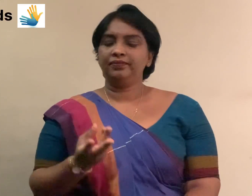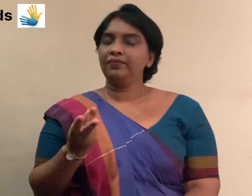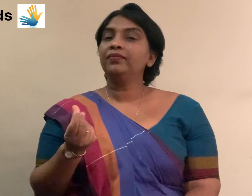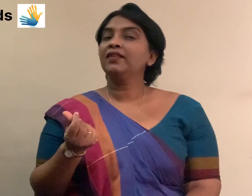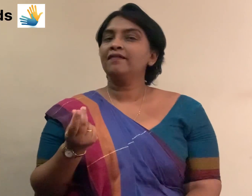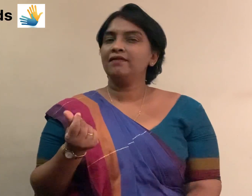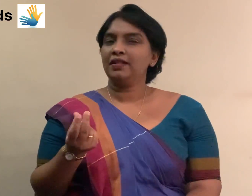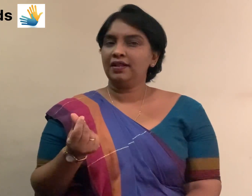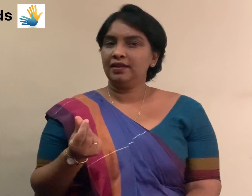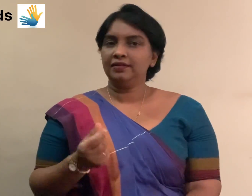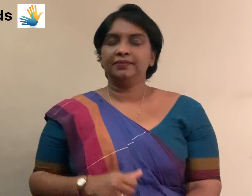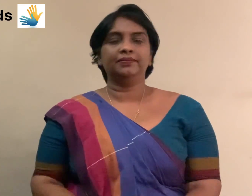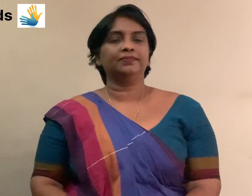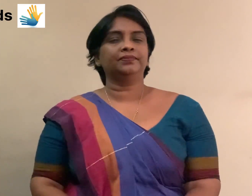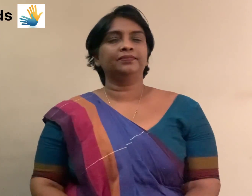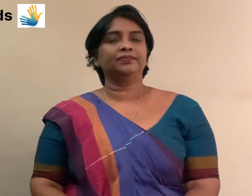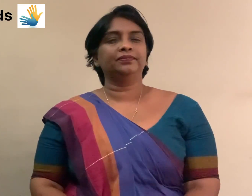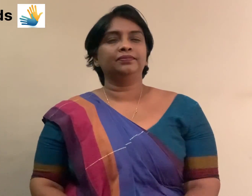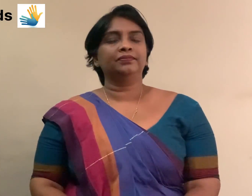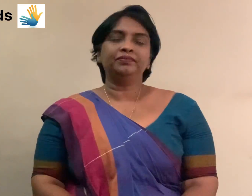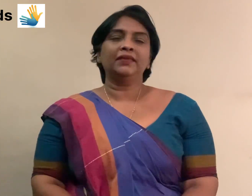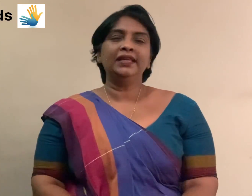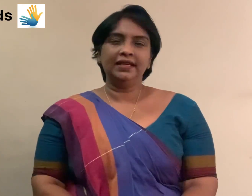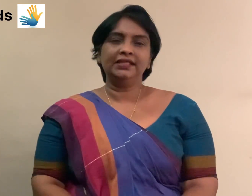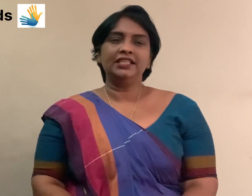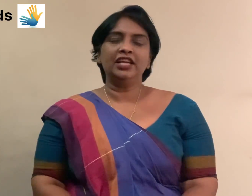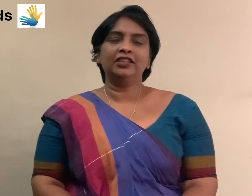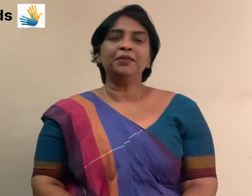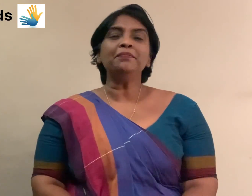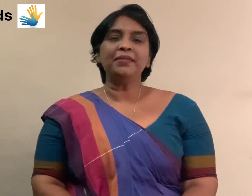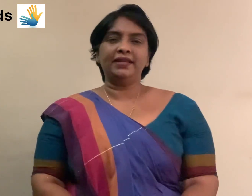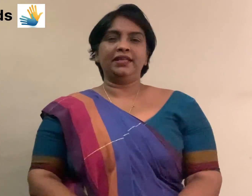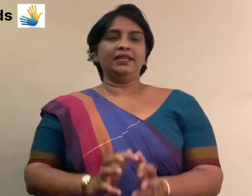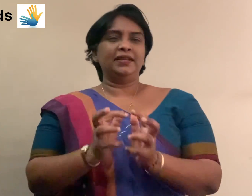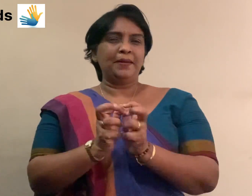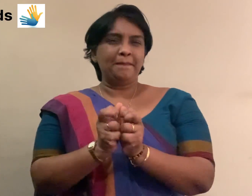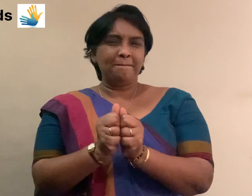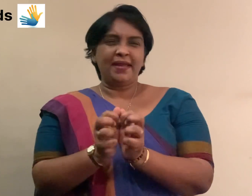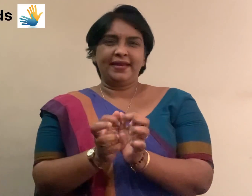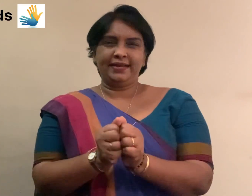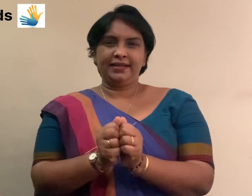ඊළඟ සංඥා තමයි මැටි.